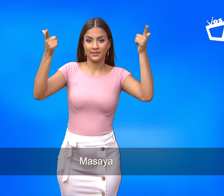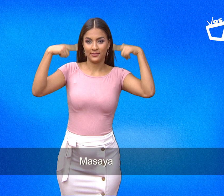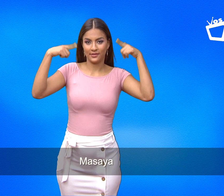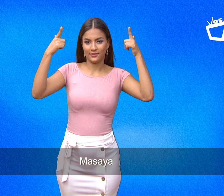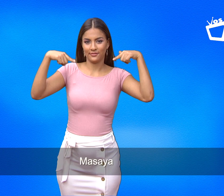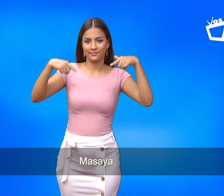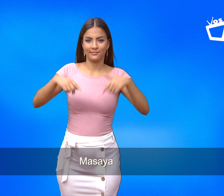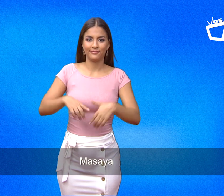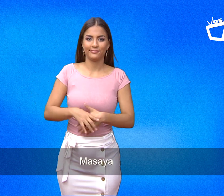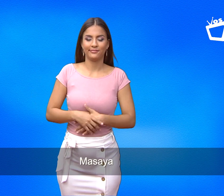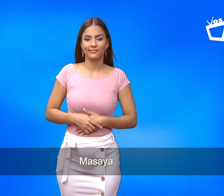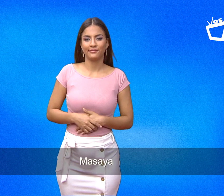y más allá